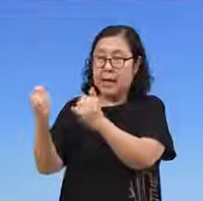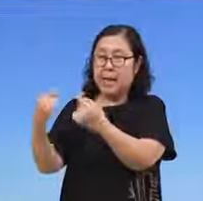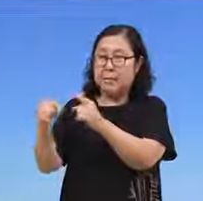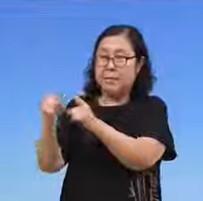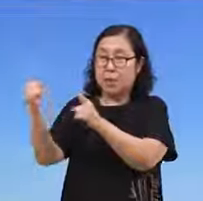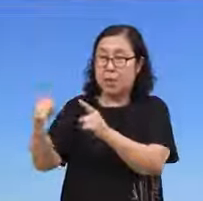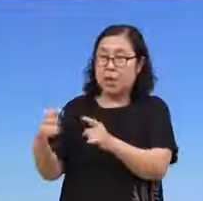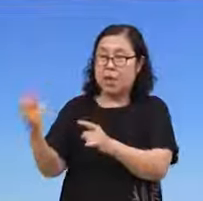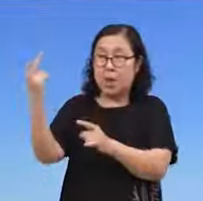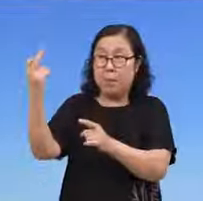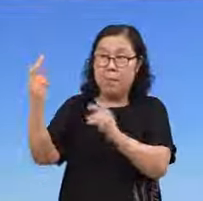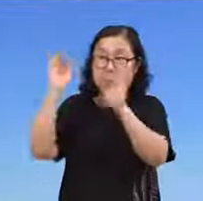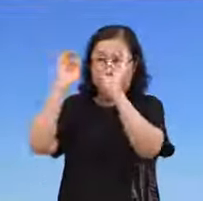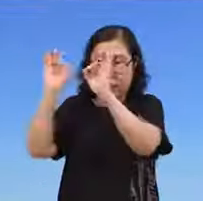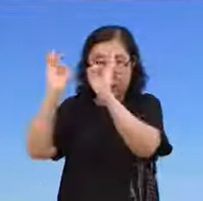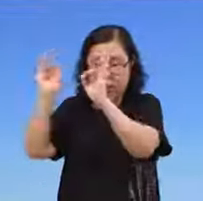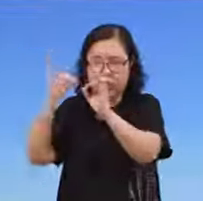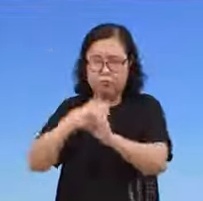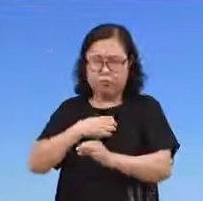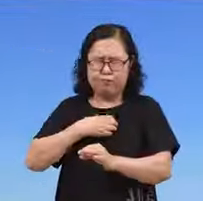그 상황에서